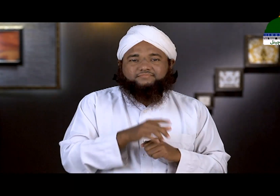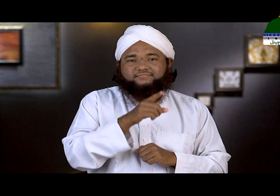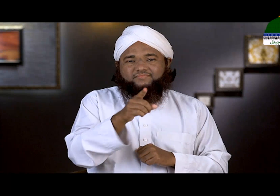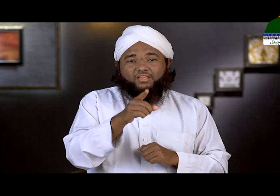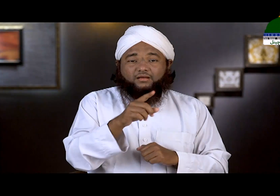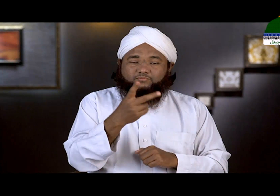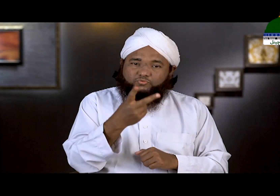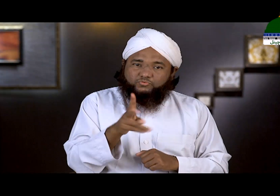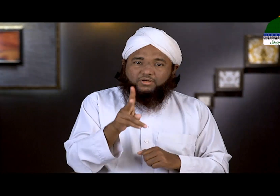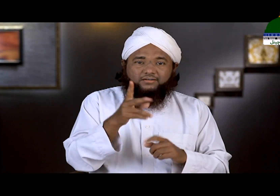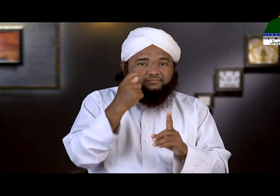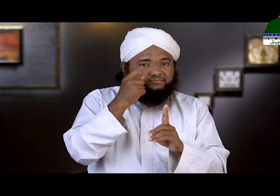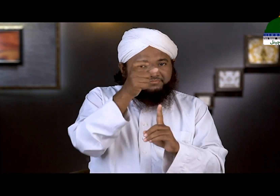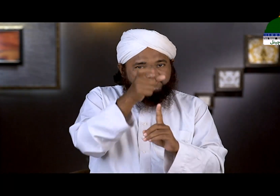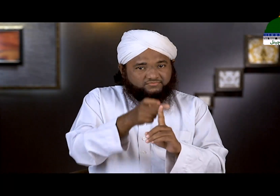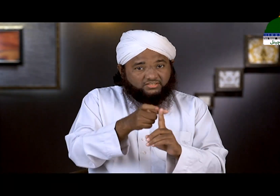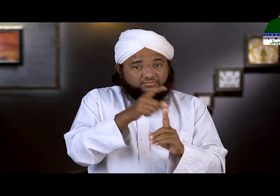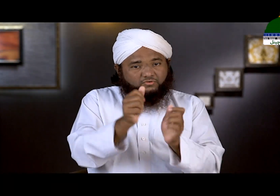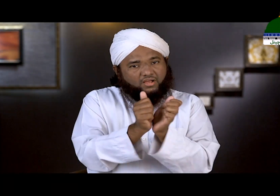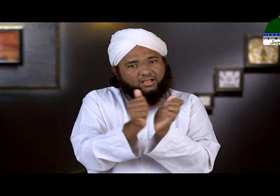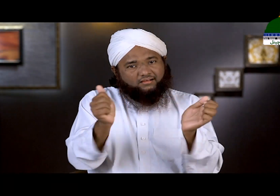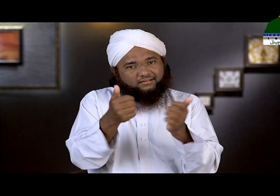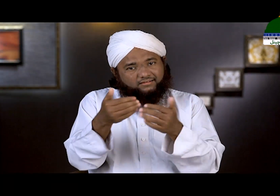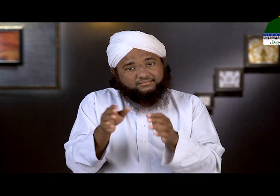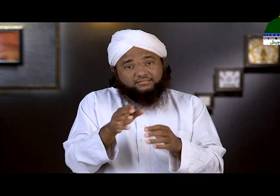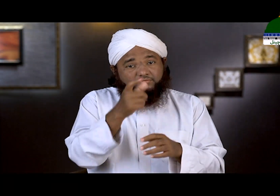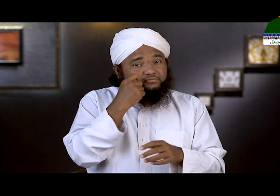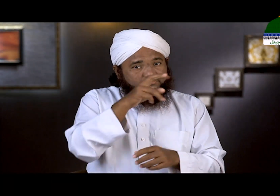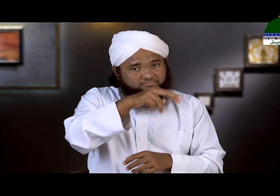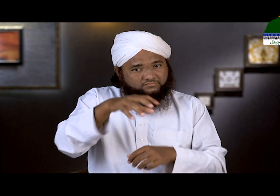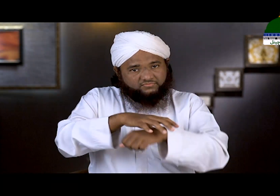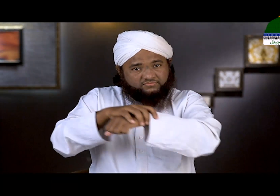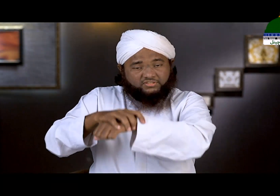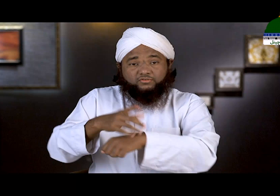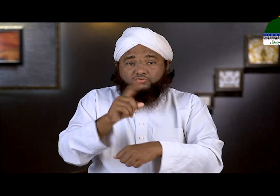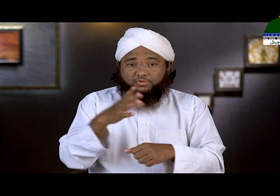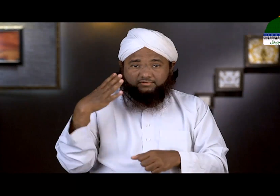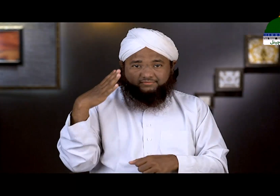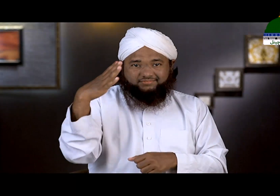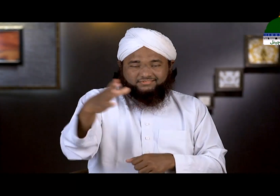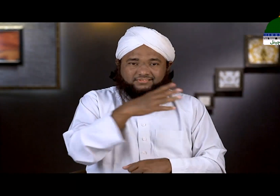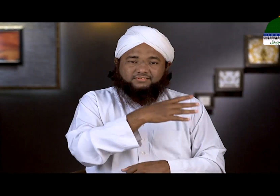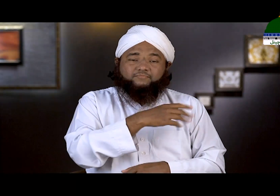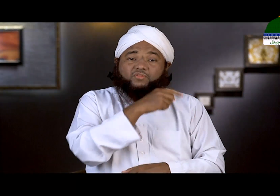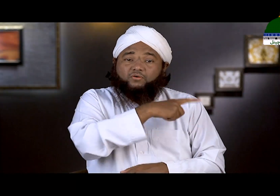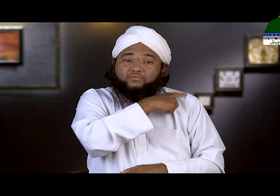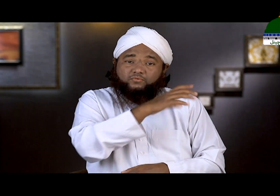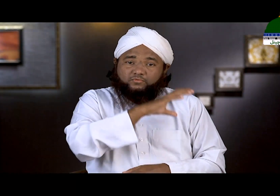حکم سے اس بندے کو دوبارہ میزان عمل پر لایا جائے گا، اس کے اعمال تولے جائیں گے۔ شفاعت فرمانے والے